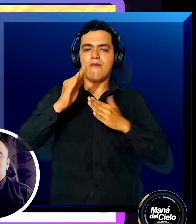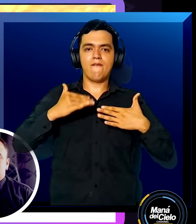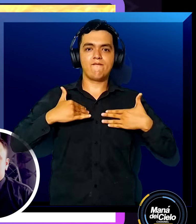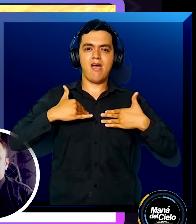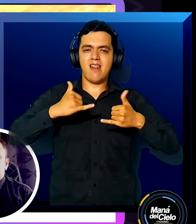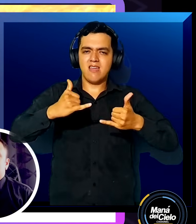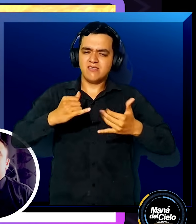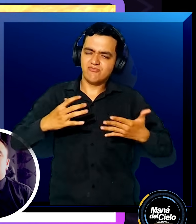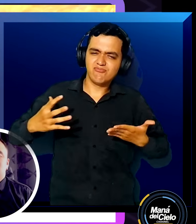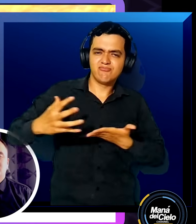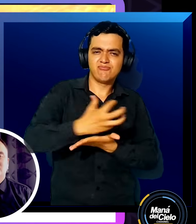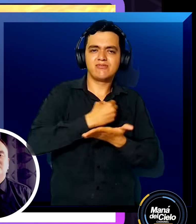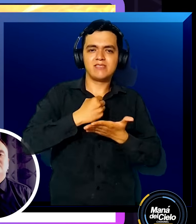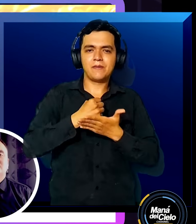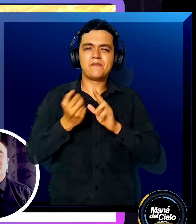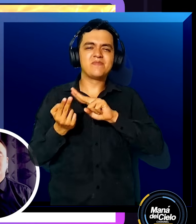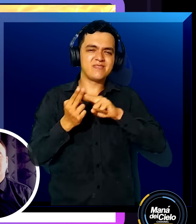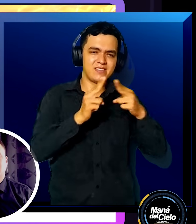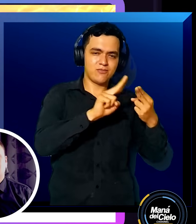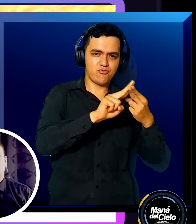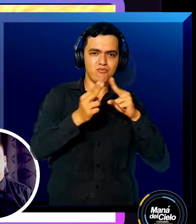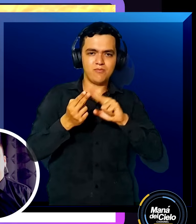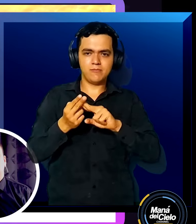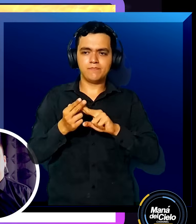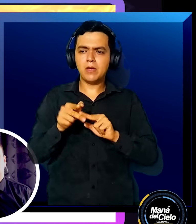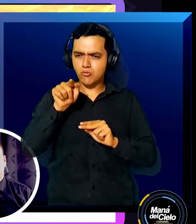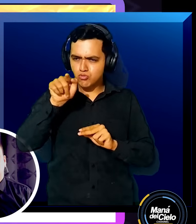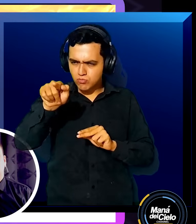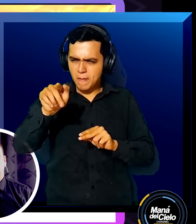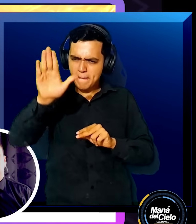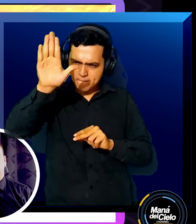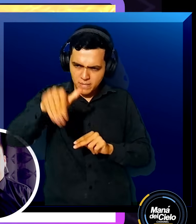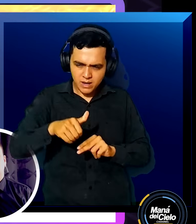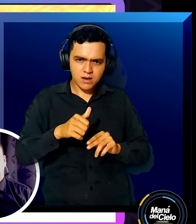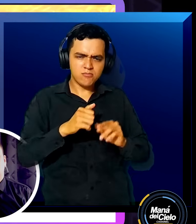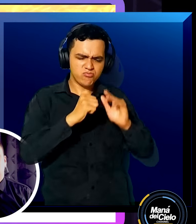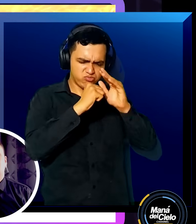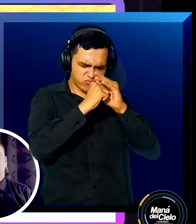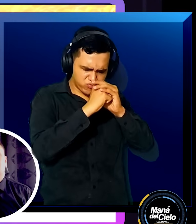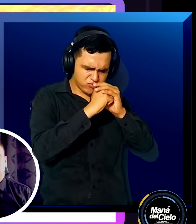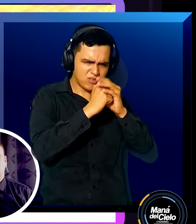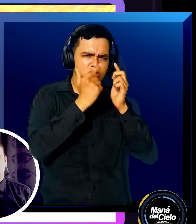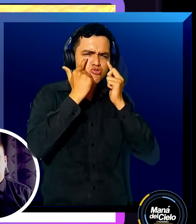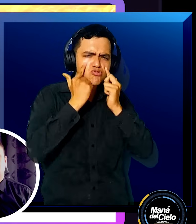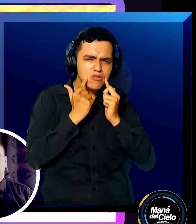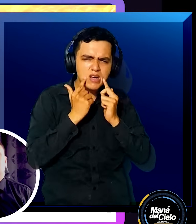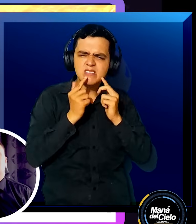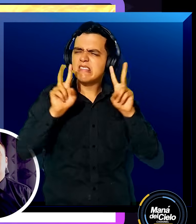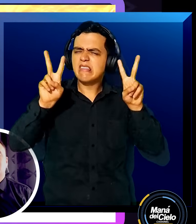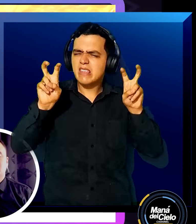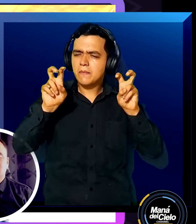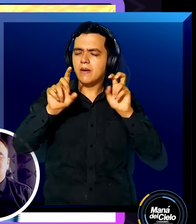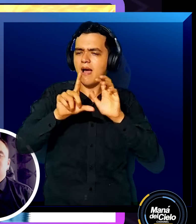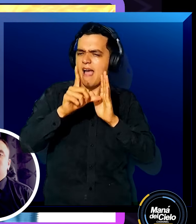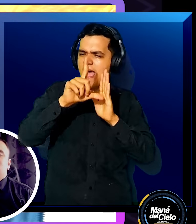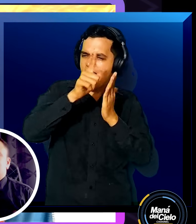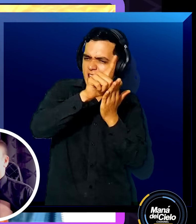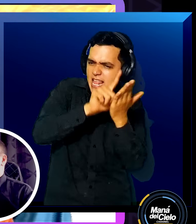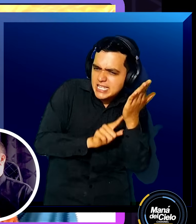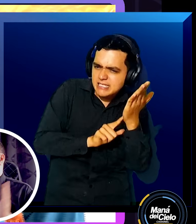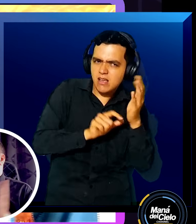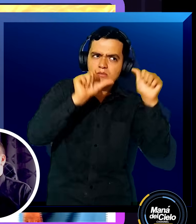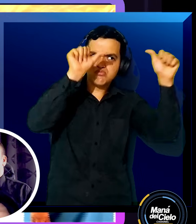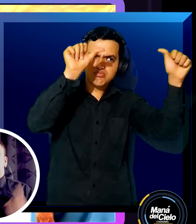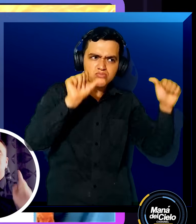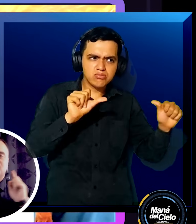porque el corazón de Dios son las almas. Tanto que cuando los discípulos le dijeron, Señor, enséñanos a orar, el Señor les dijo,